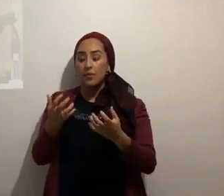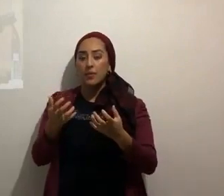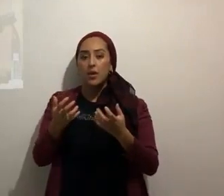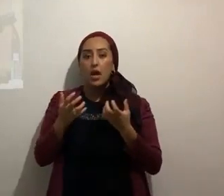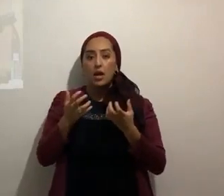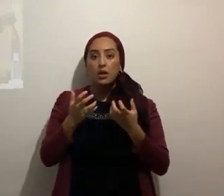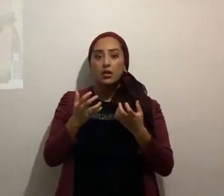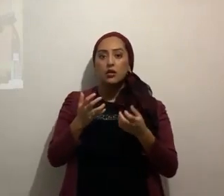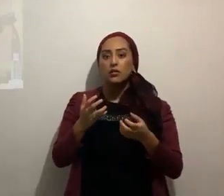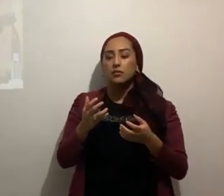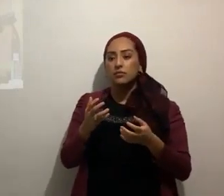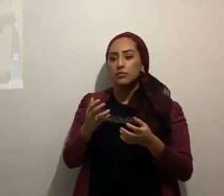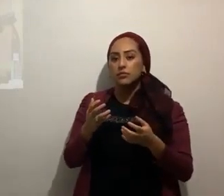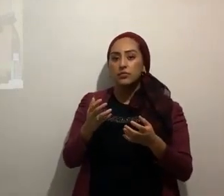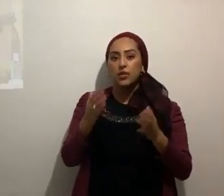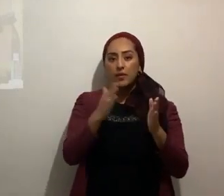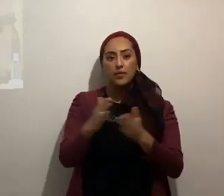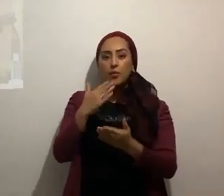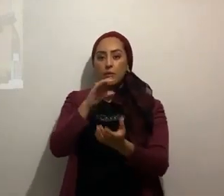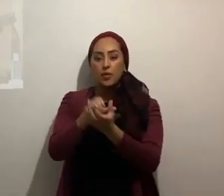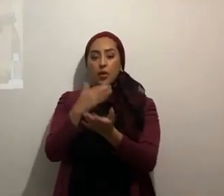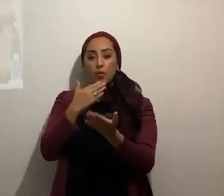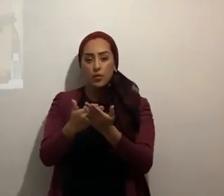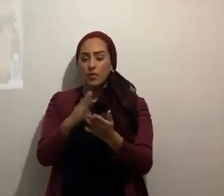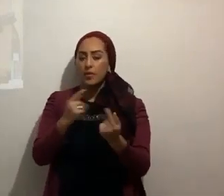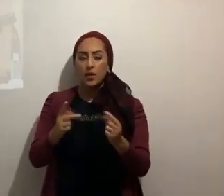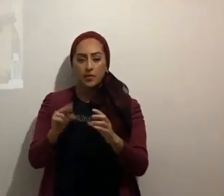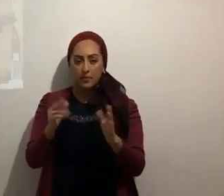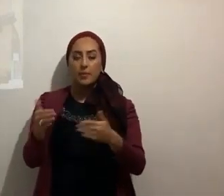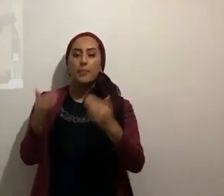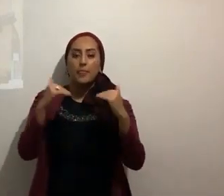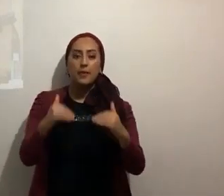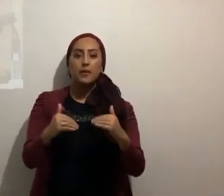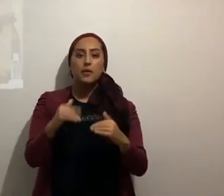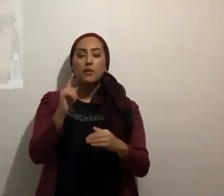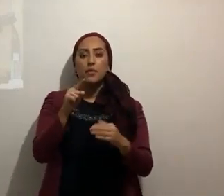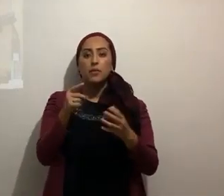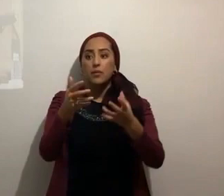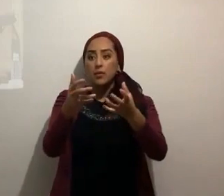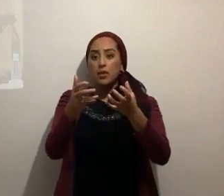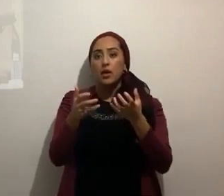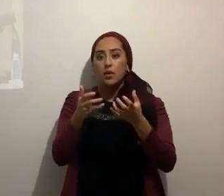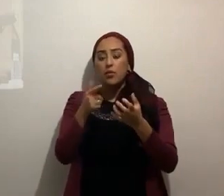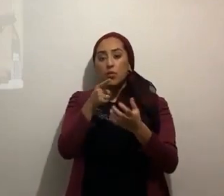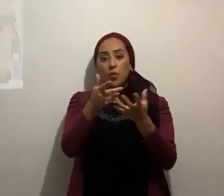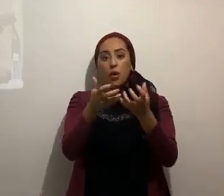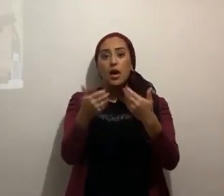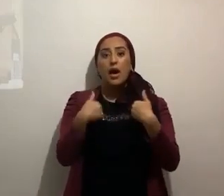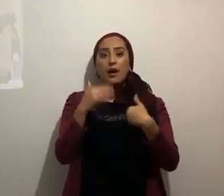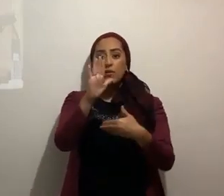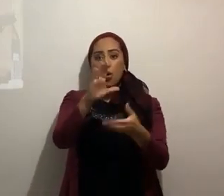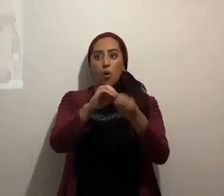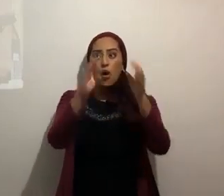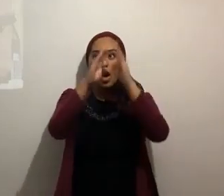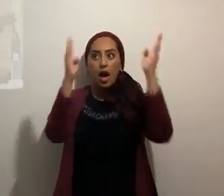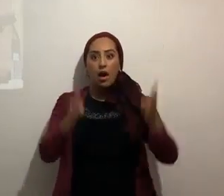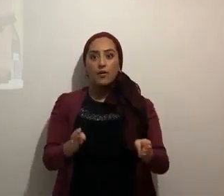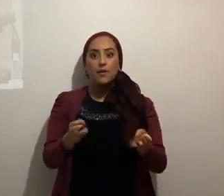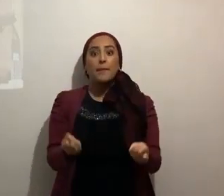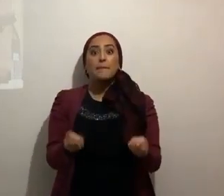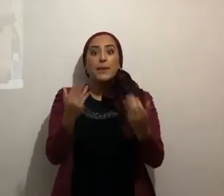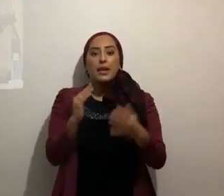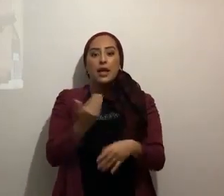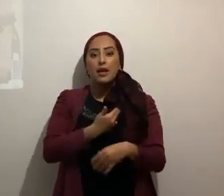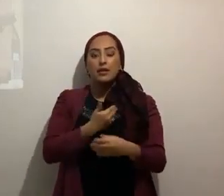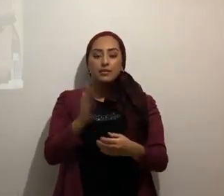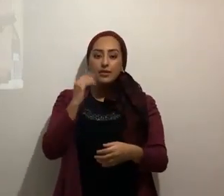pecado. Paso a otro punto sobre lo mismo. Tú deseas tener tu propia casa. ¿Cuántos de nosotros hace